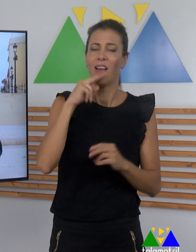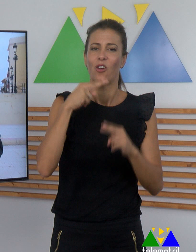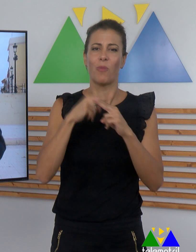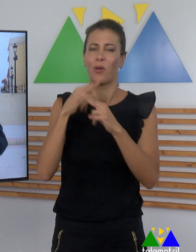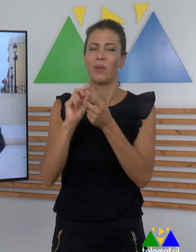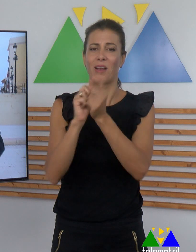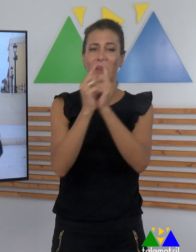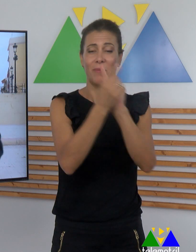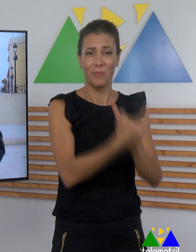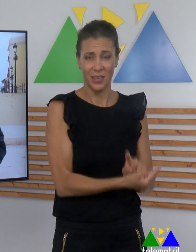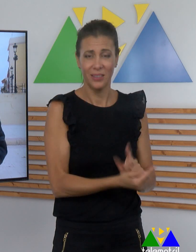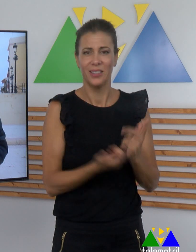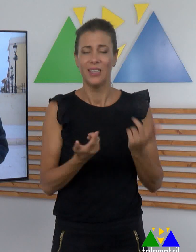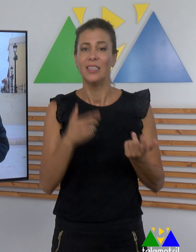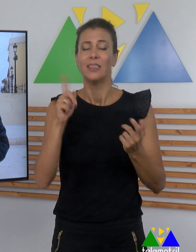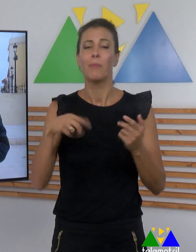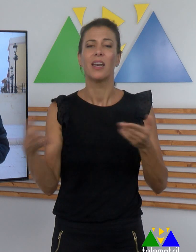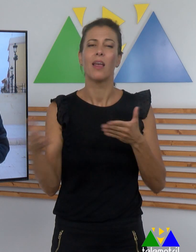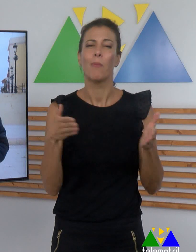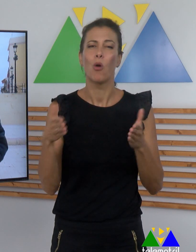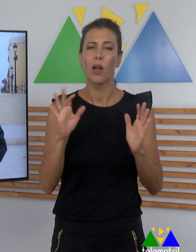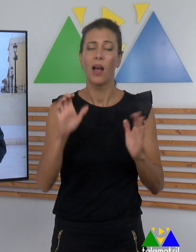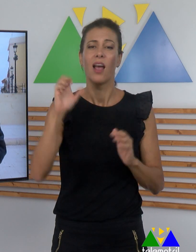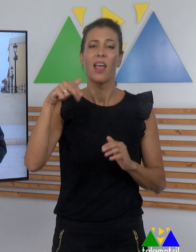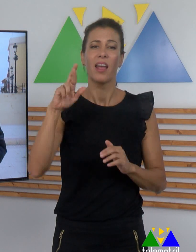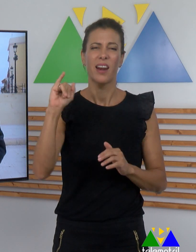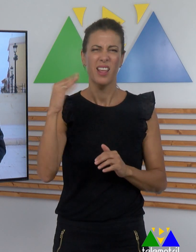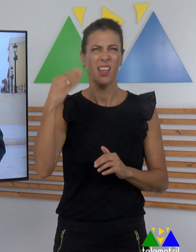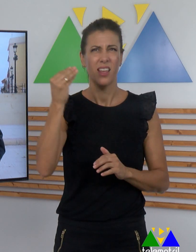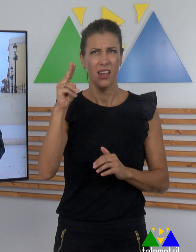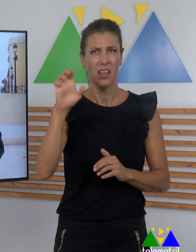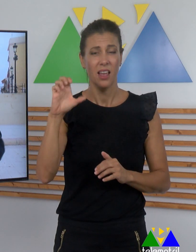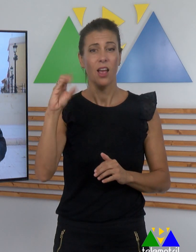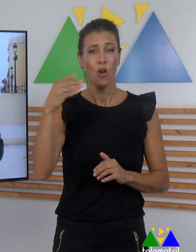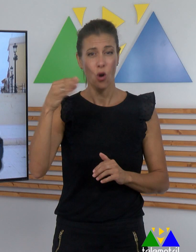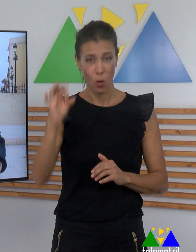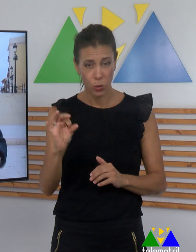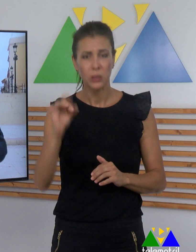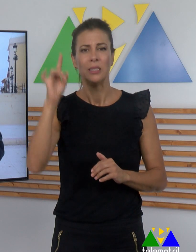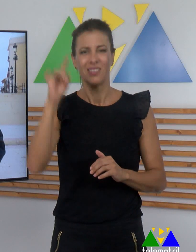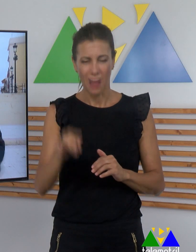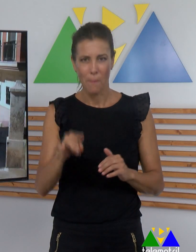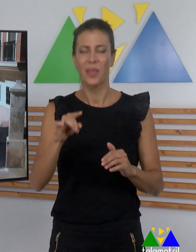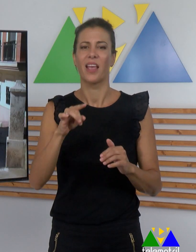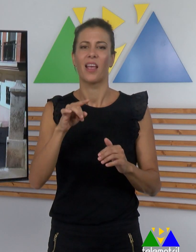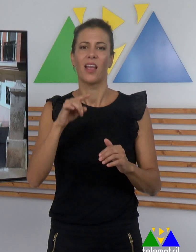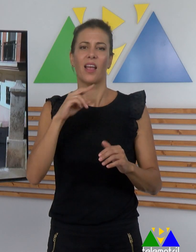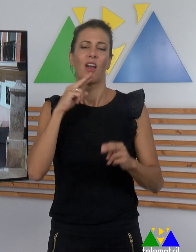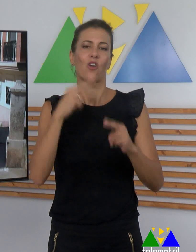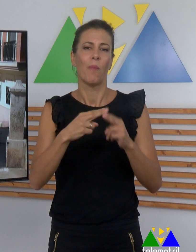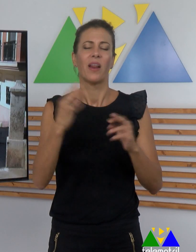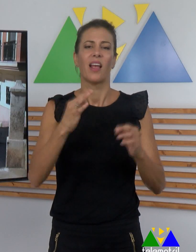de la Cabrilla. Y en época también de Enrique Cobos, creo que fue, en época de la alcaldía de Enrique Cobos, se le puso calle de la